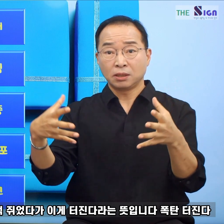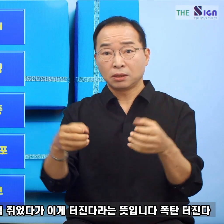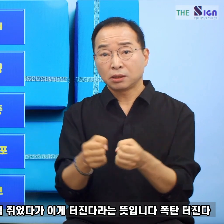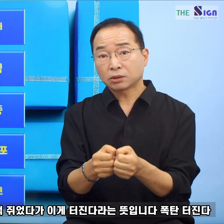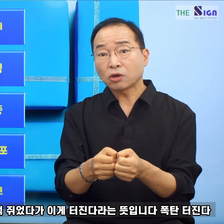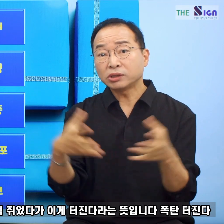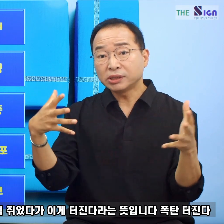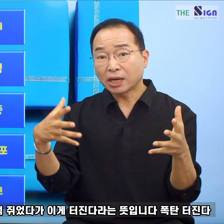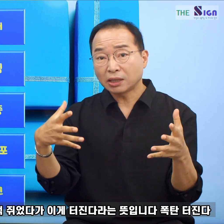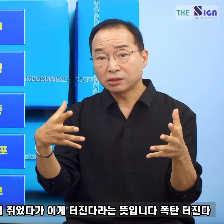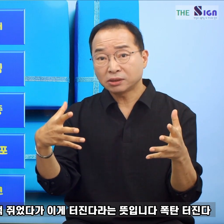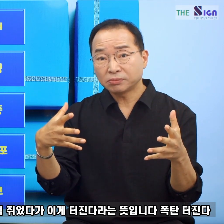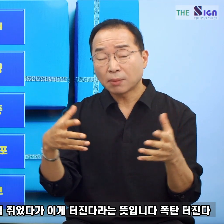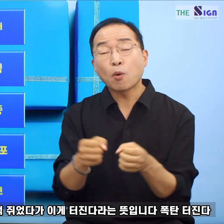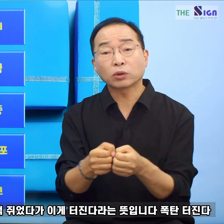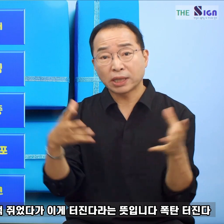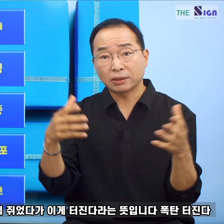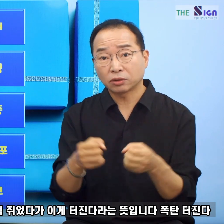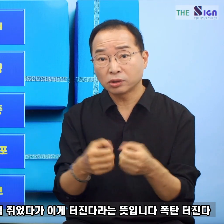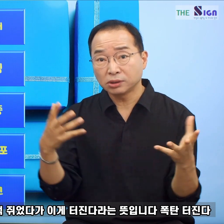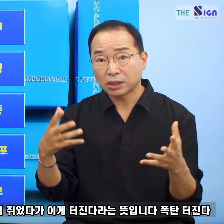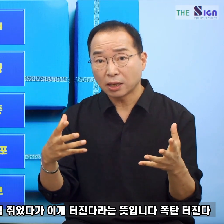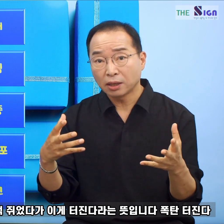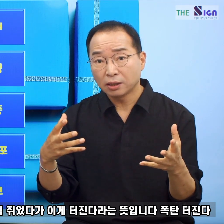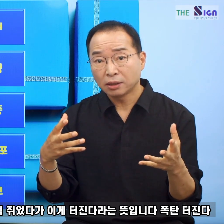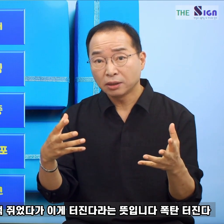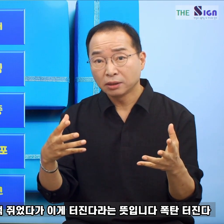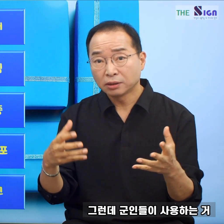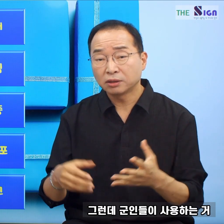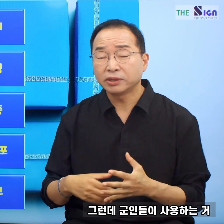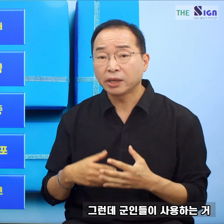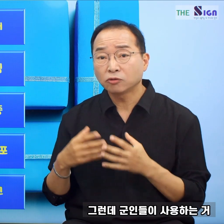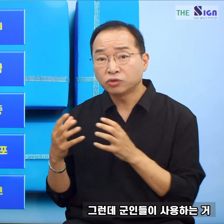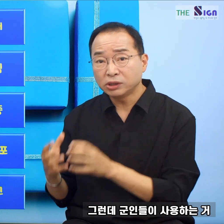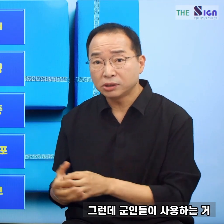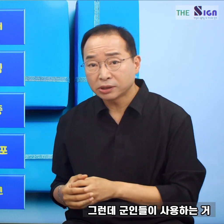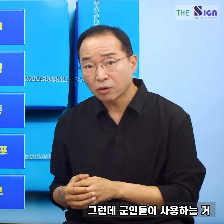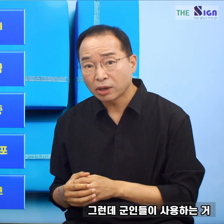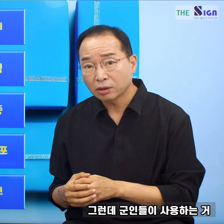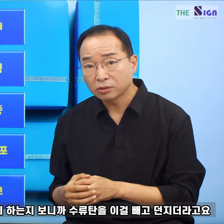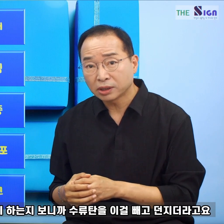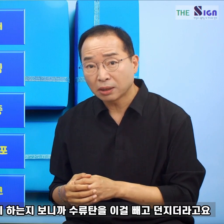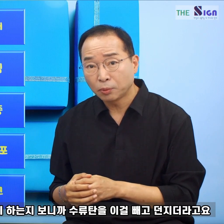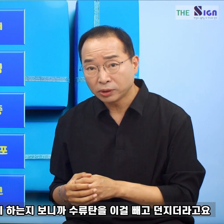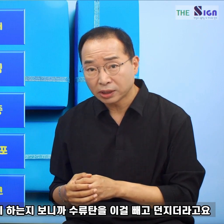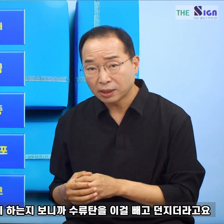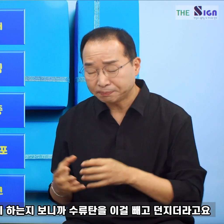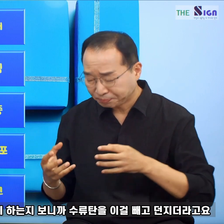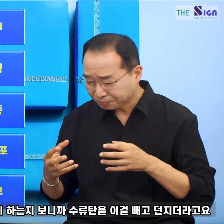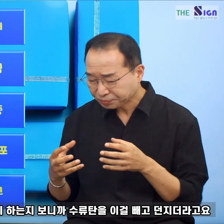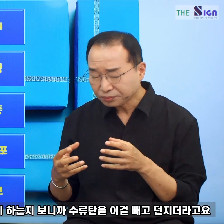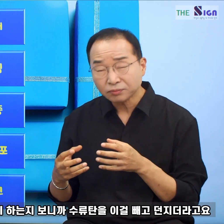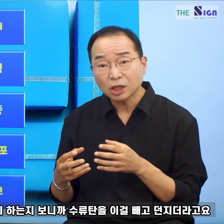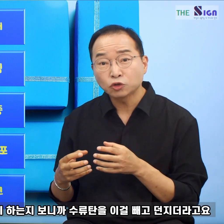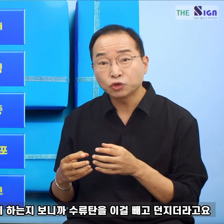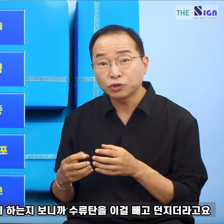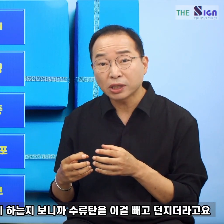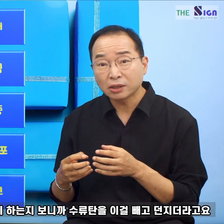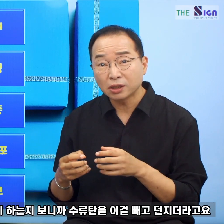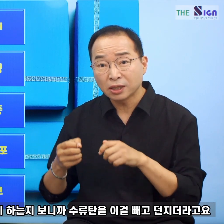이게 터진다라는 뜻입니다. 폭탄, 터진다. 그런데 군인들이 사용하는 거 어떻게 보니까 수류탄을